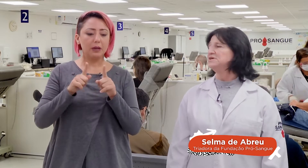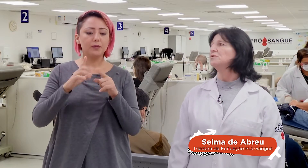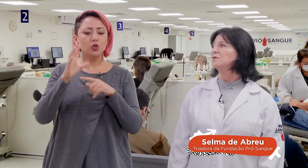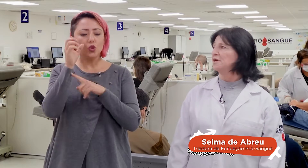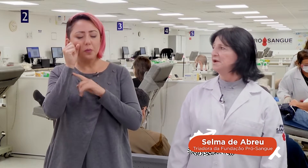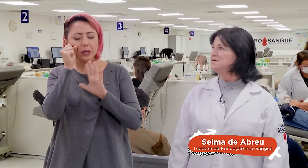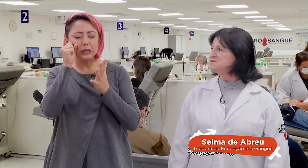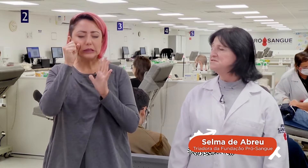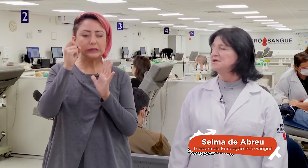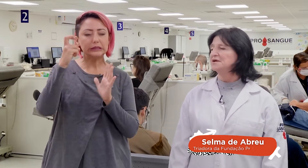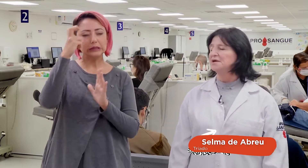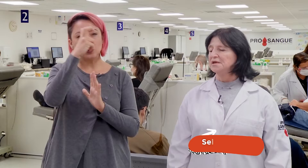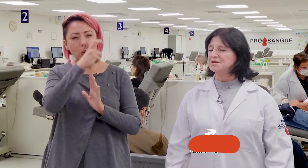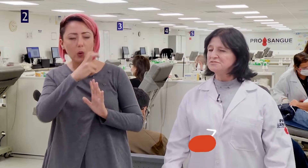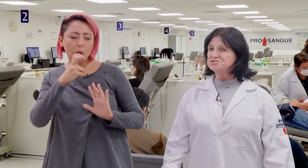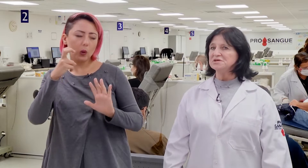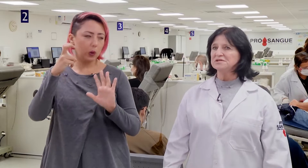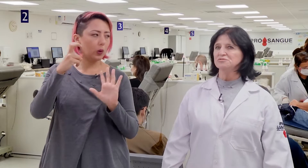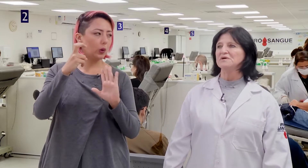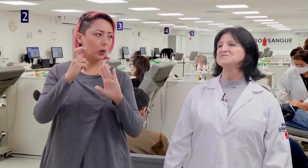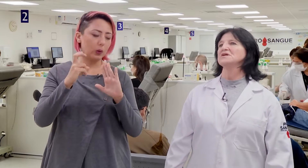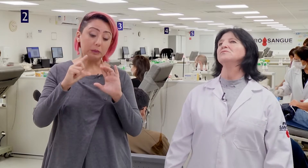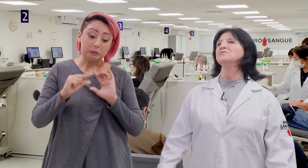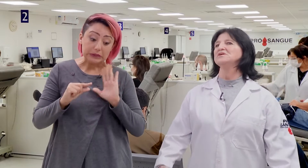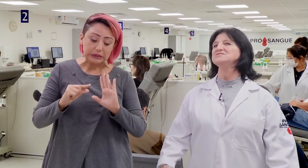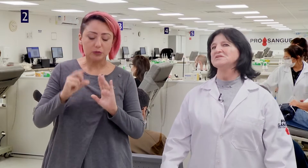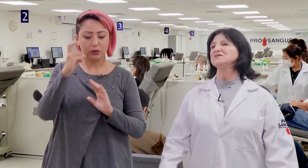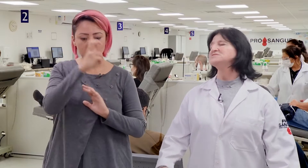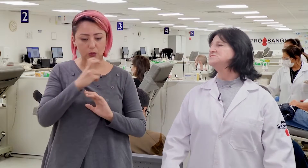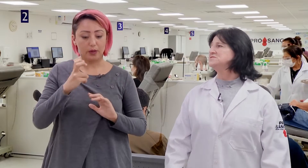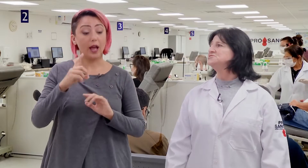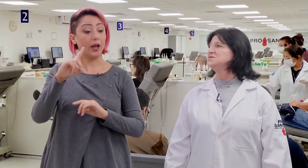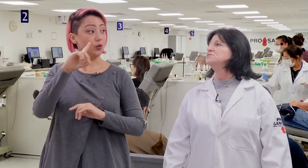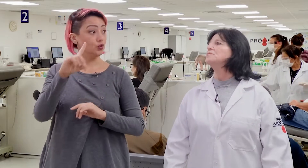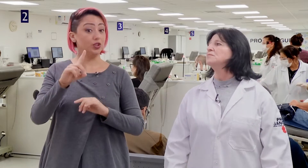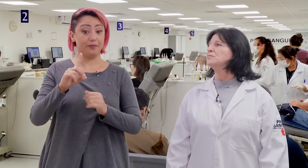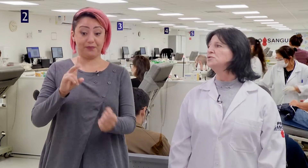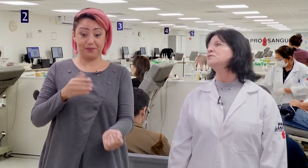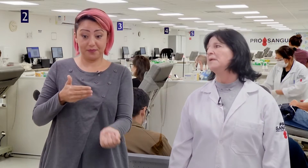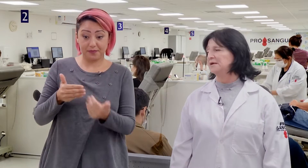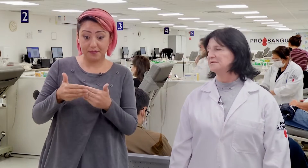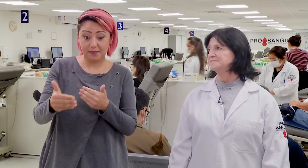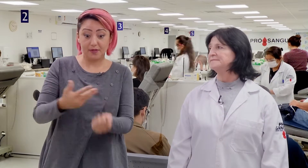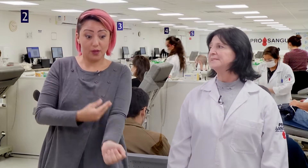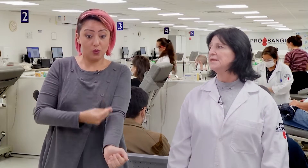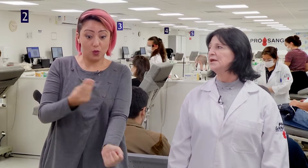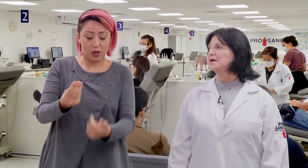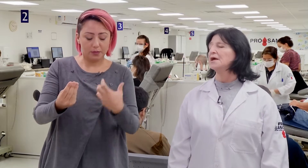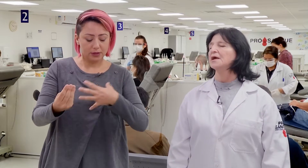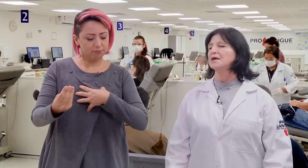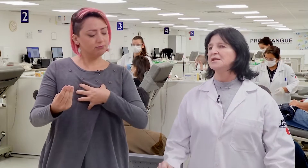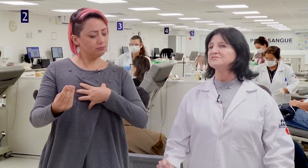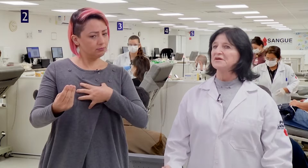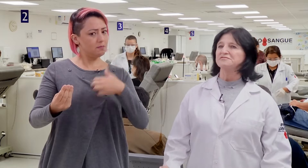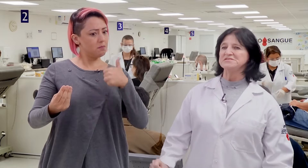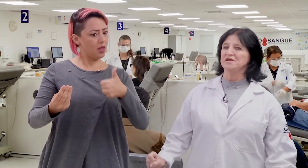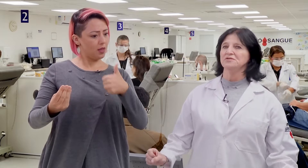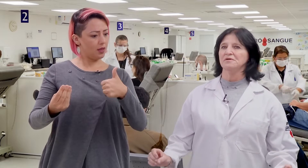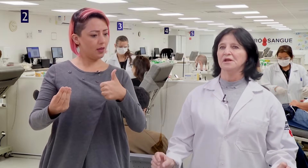5 horas e no dia da doação estar se sentindo muito bem. não está fazendo